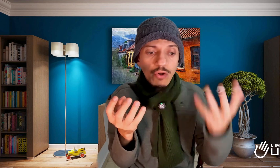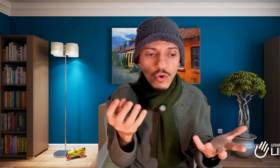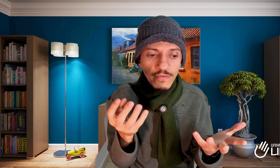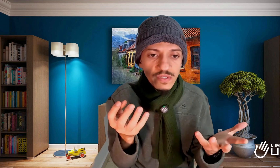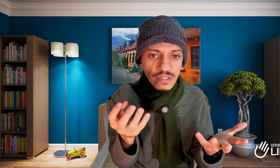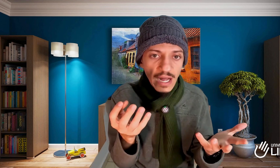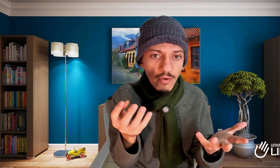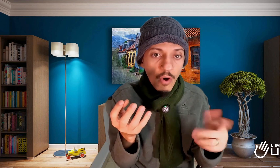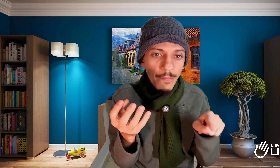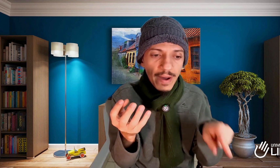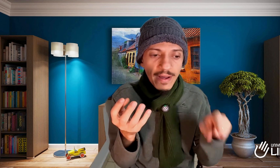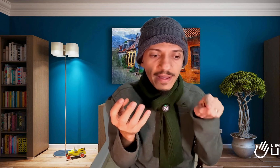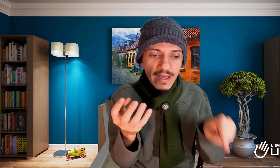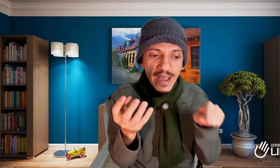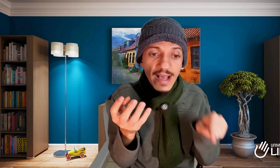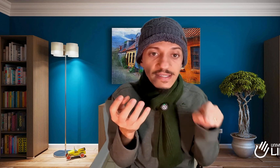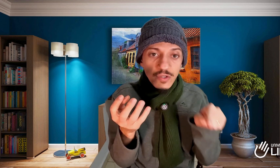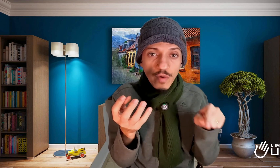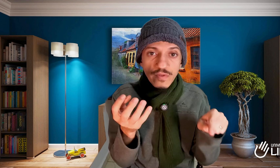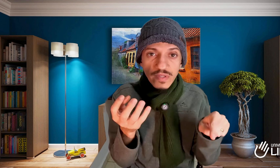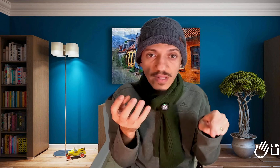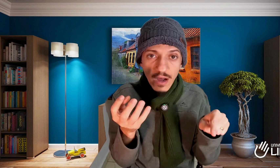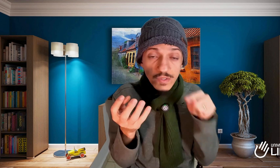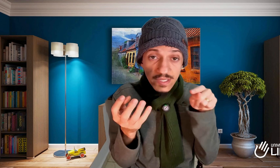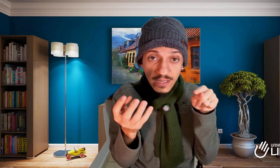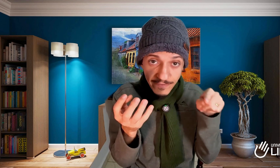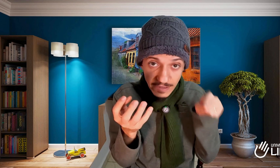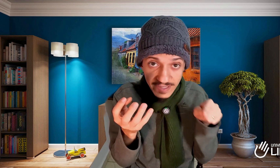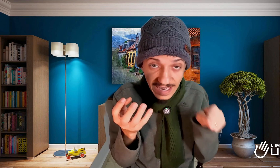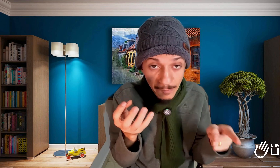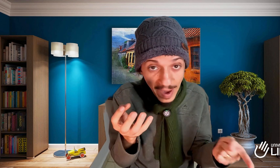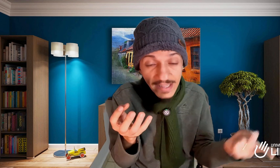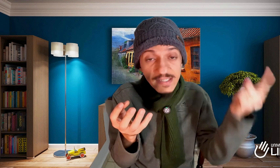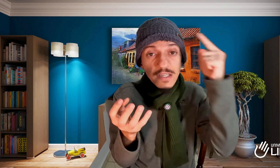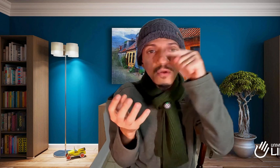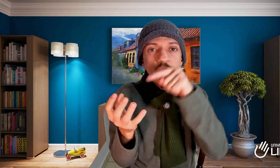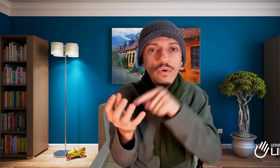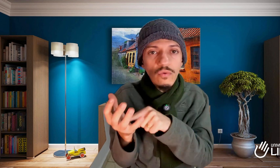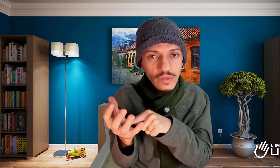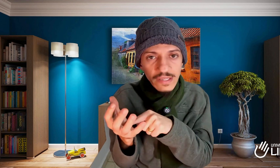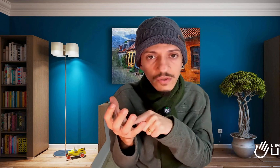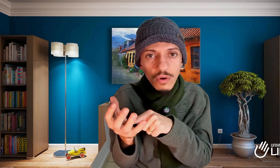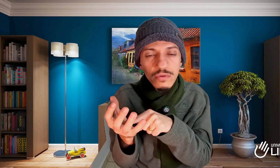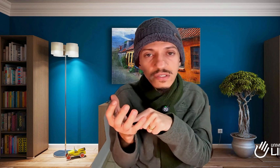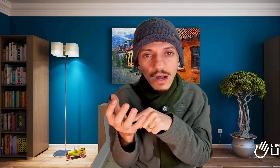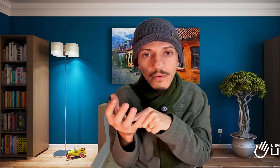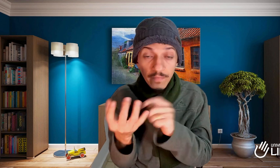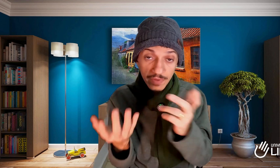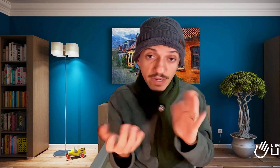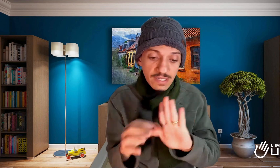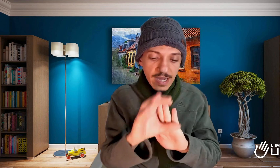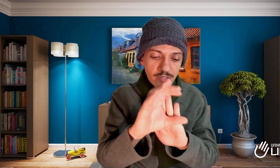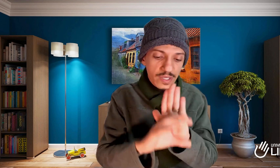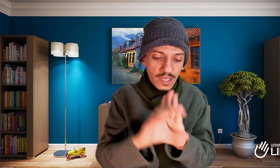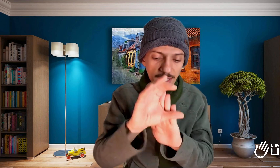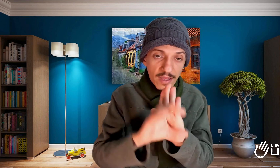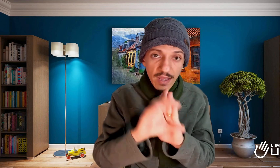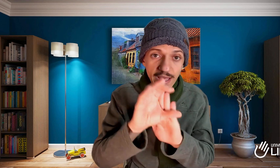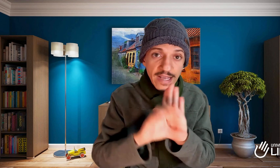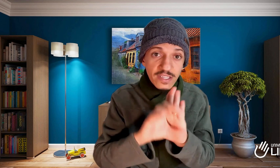novo sinal, opa, esse novo sinal, o significado dele é parecido com o desse outro sinal. Então, nesse caso aqui, existe um